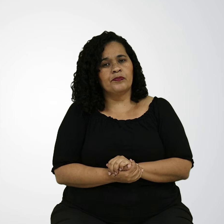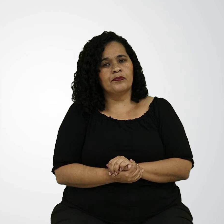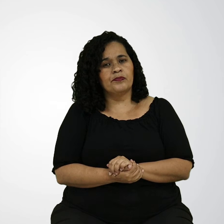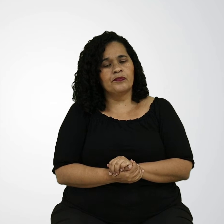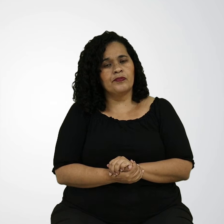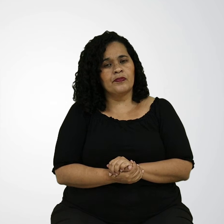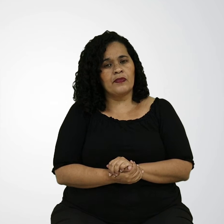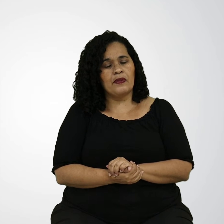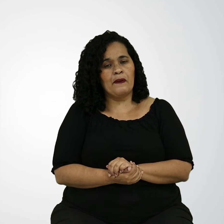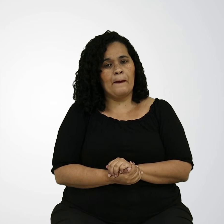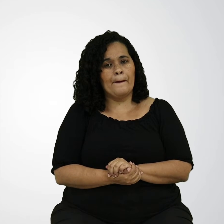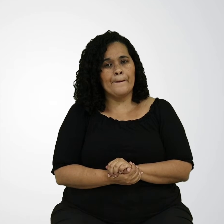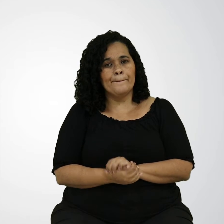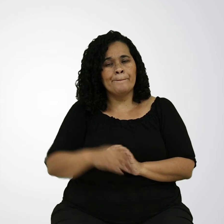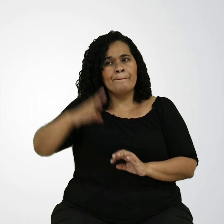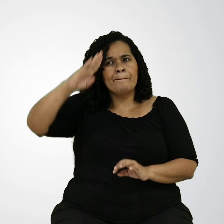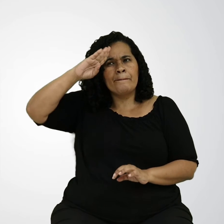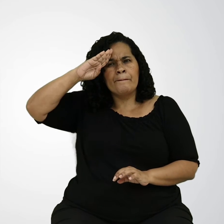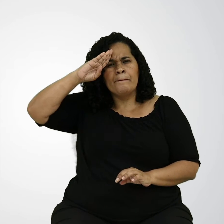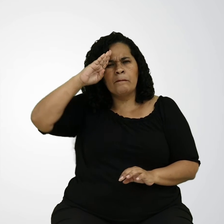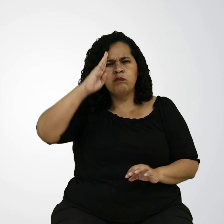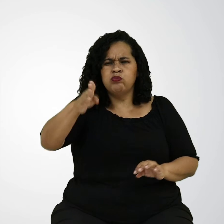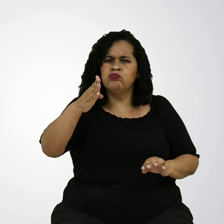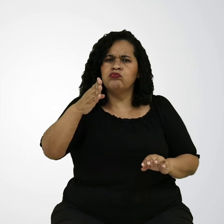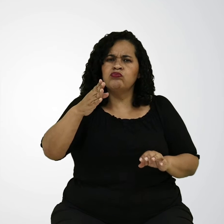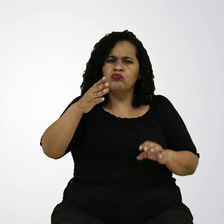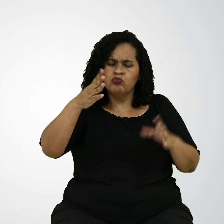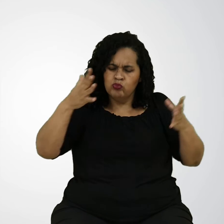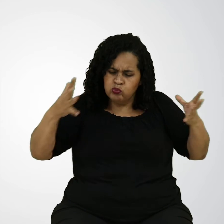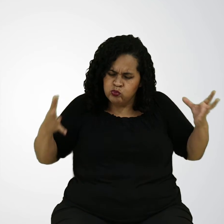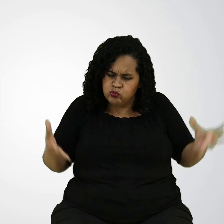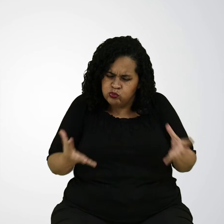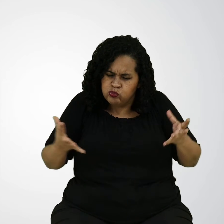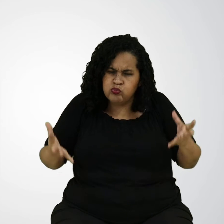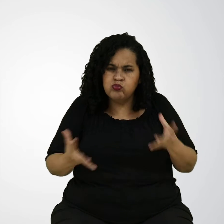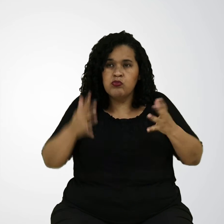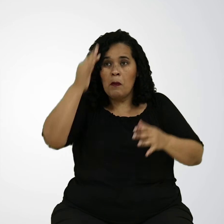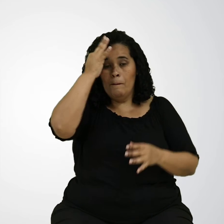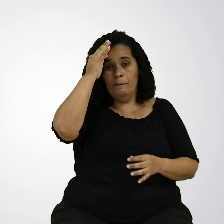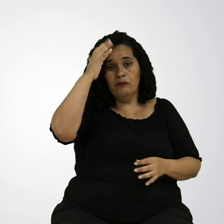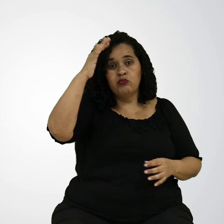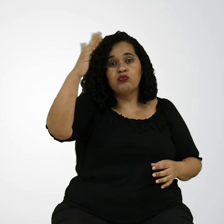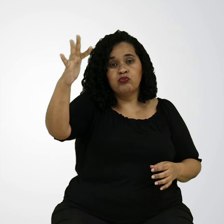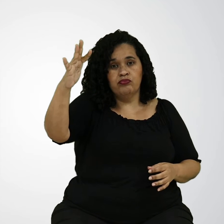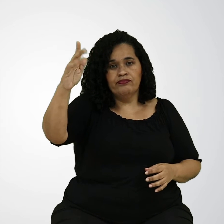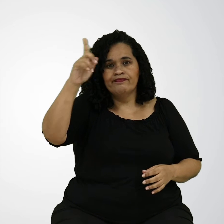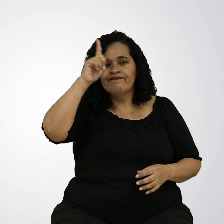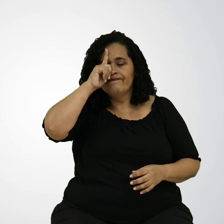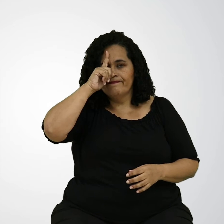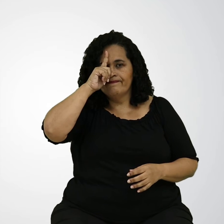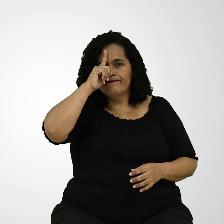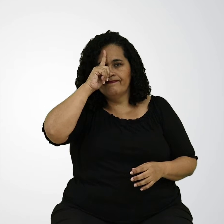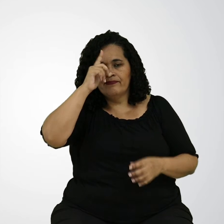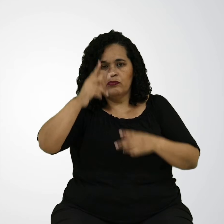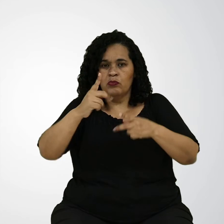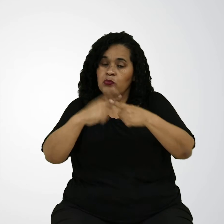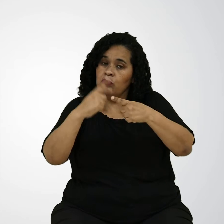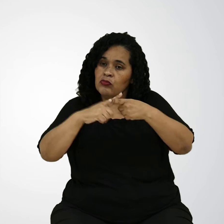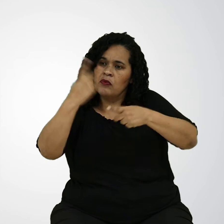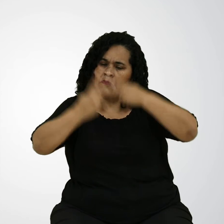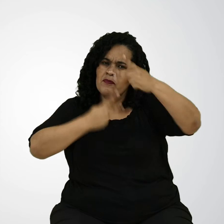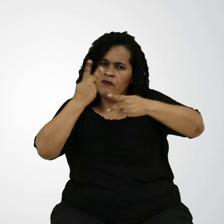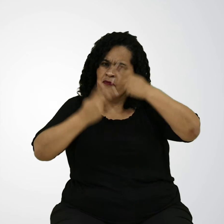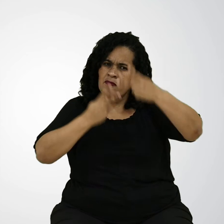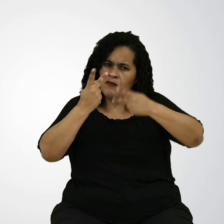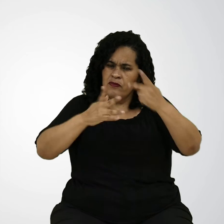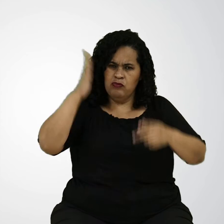como principal influência a própria filosofia grega, né, que defende que a matéria é má. Então é